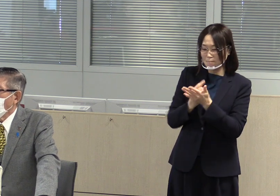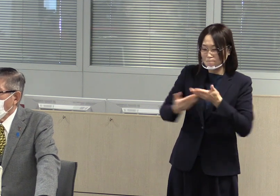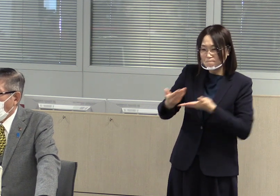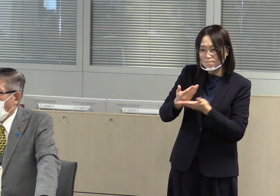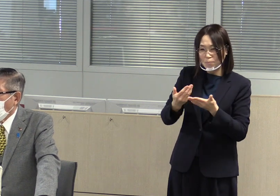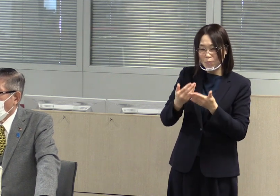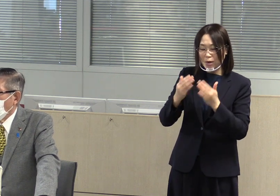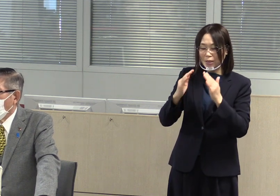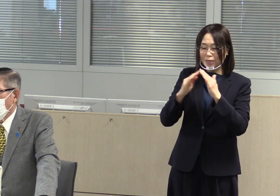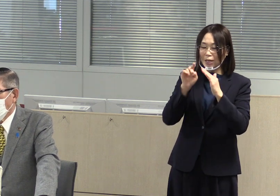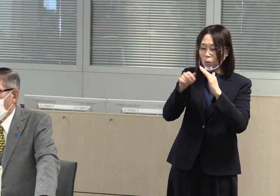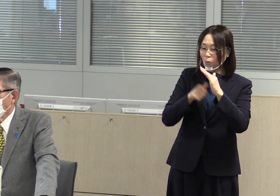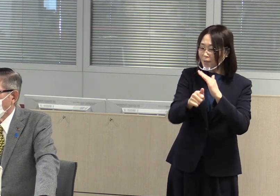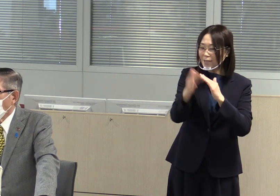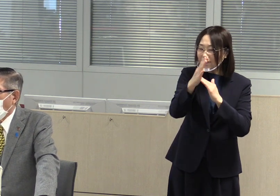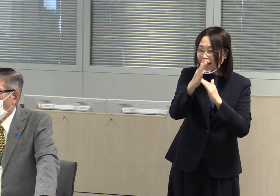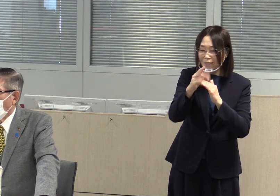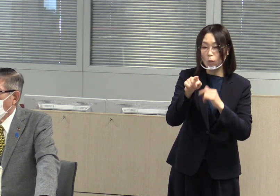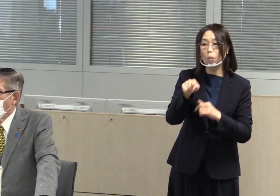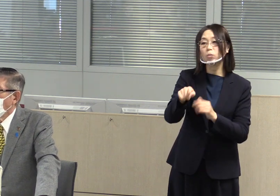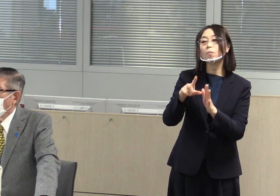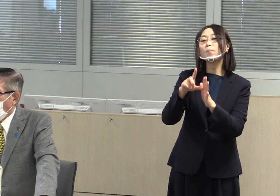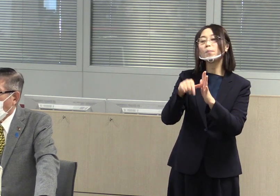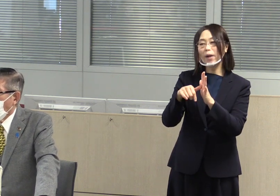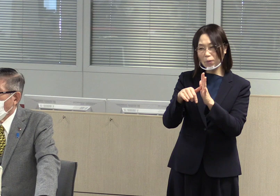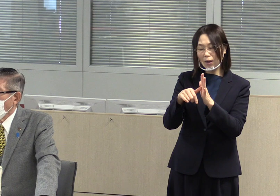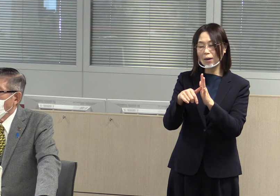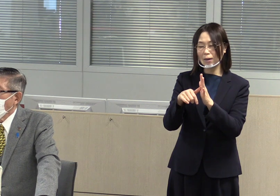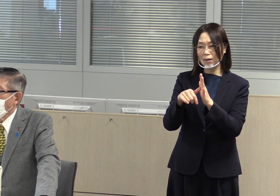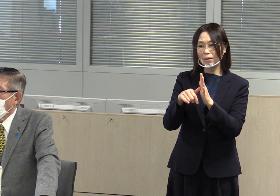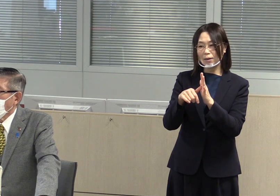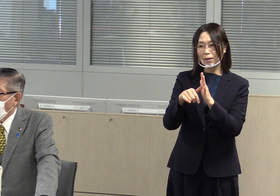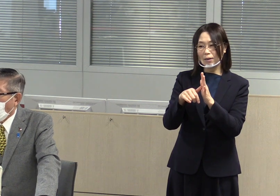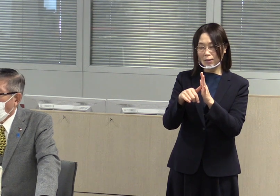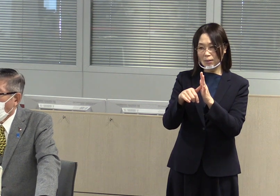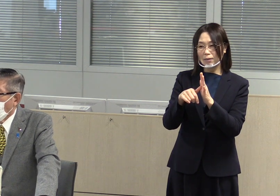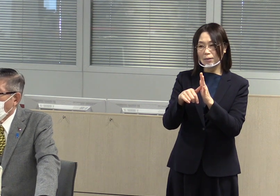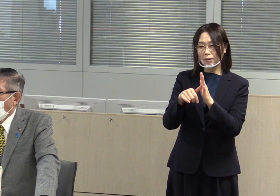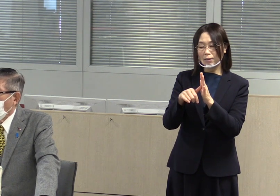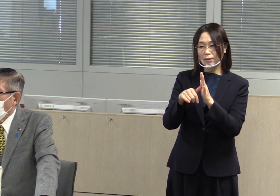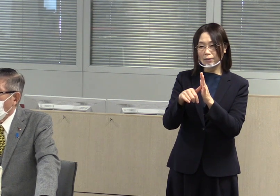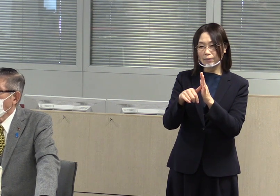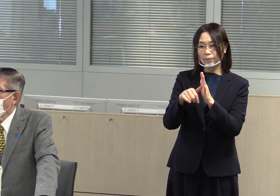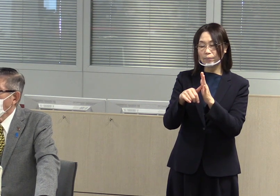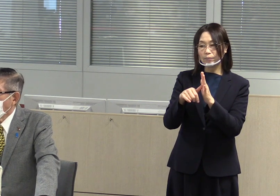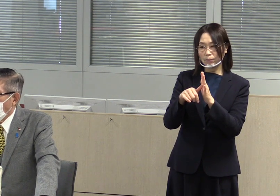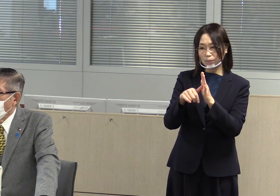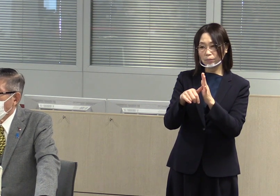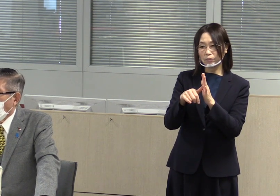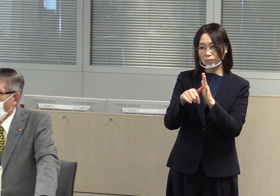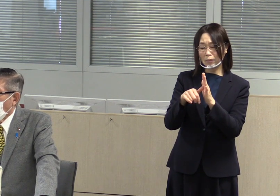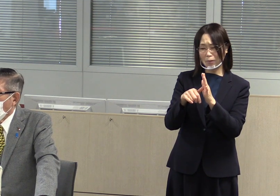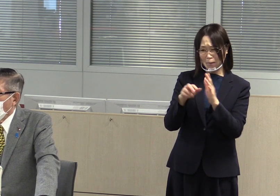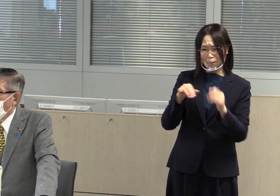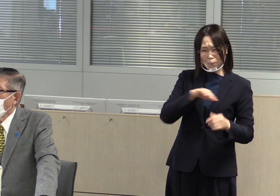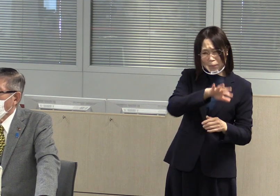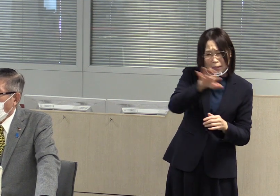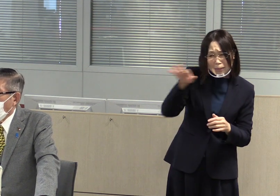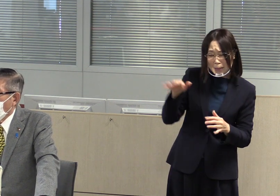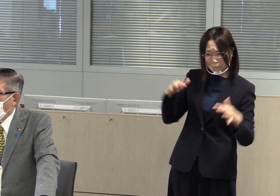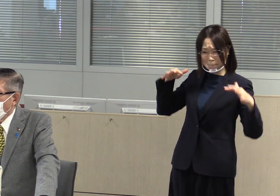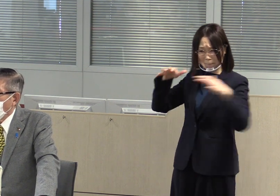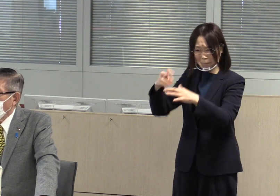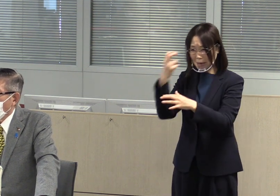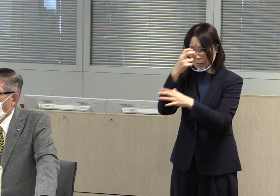そういう方はね、まずは、全部ね、お塩ついていただいても、パンクしますんで、まずは